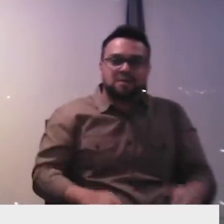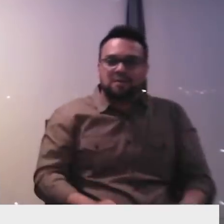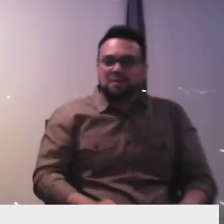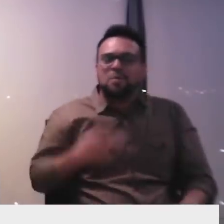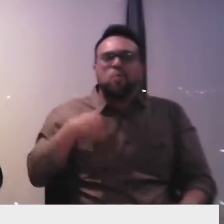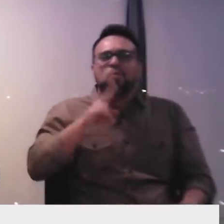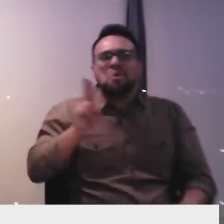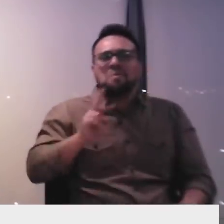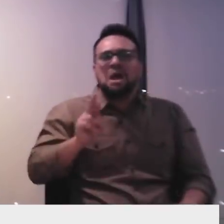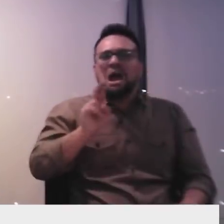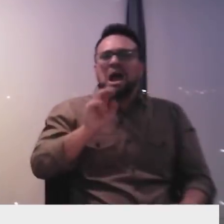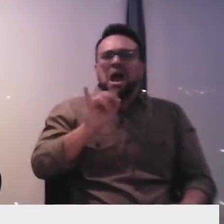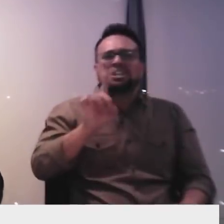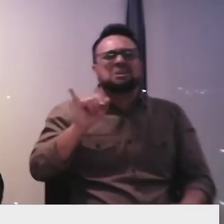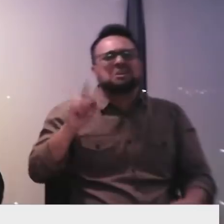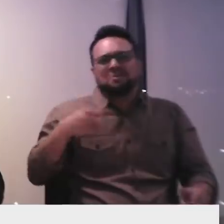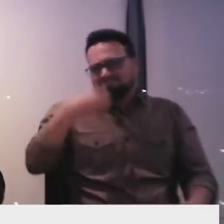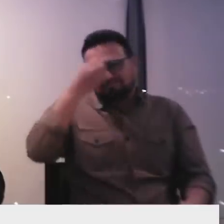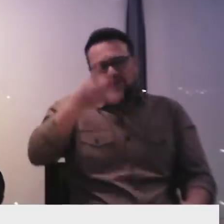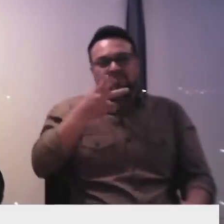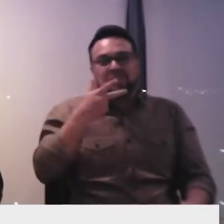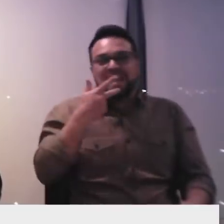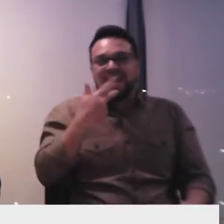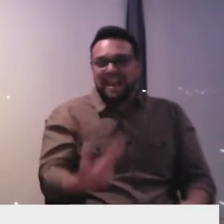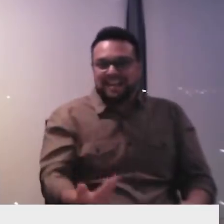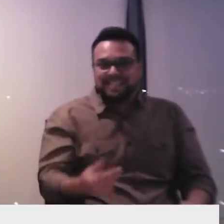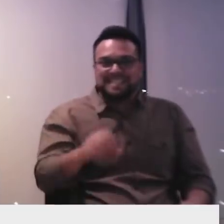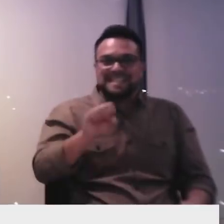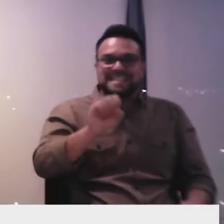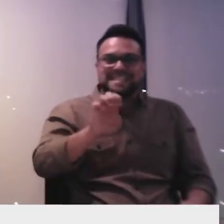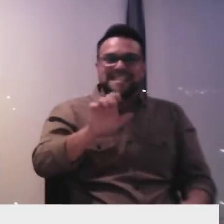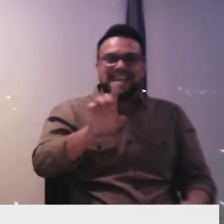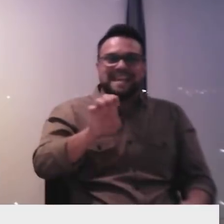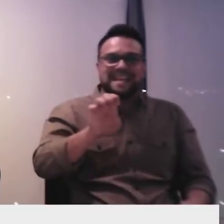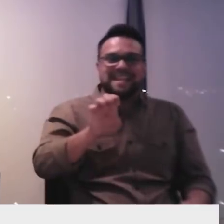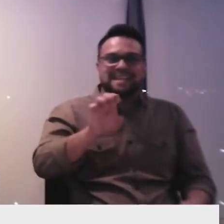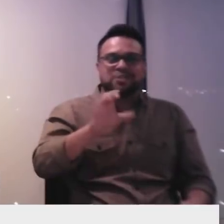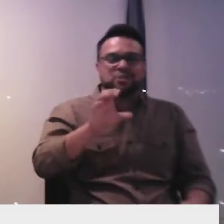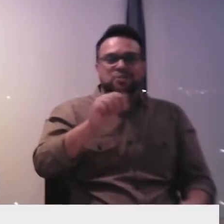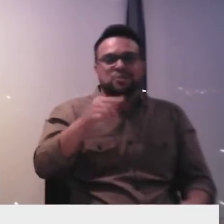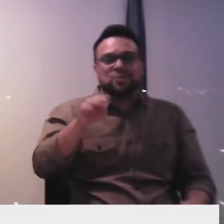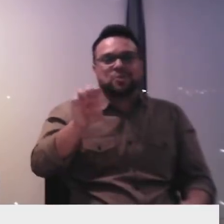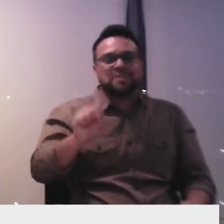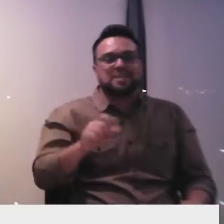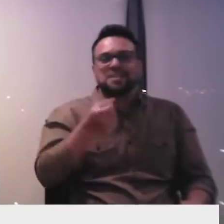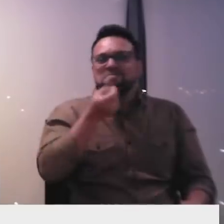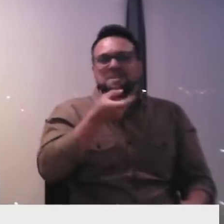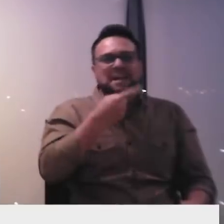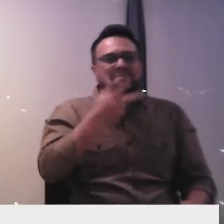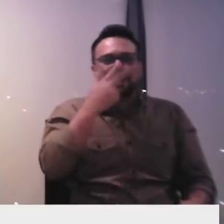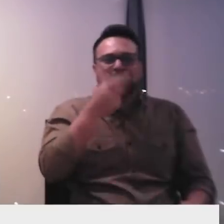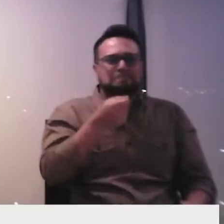né? Desculpa aqui, não sei falar inglês, não. Seleções. E tinha ali também piadas de caserna. Não tinha graça